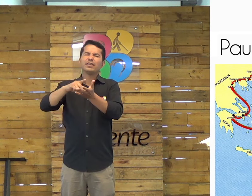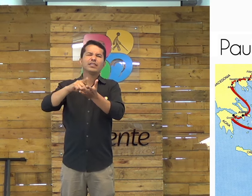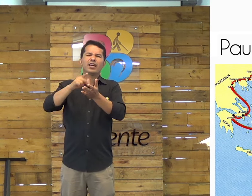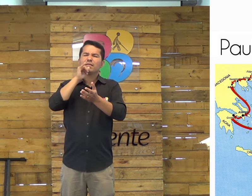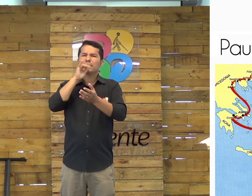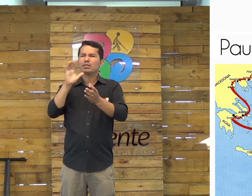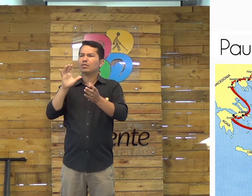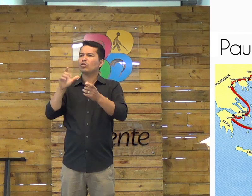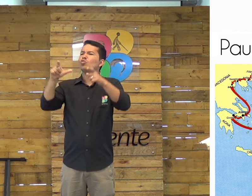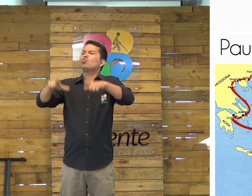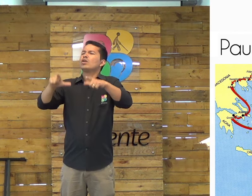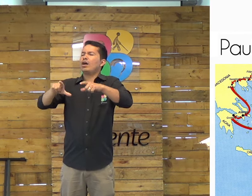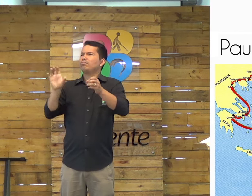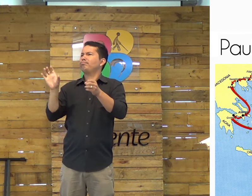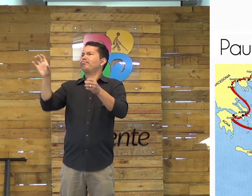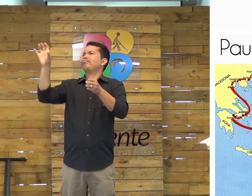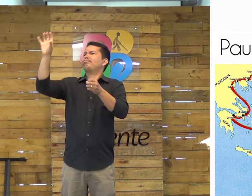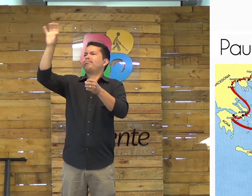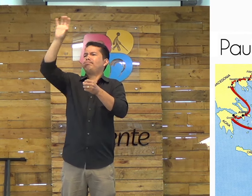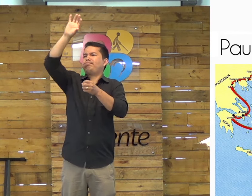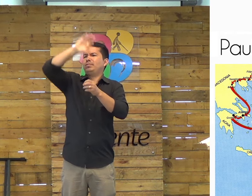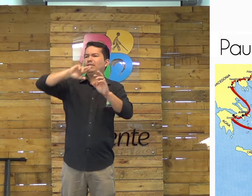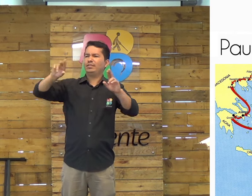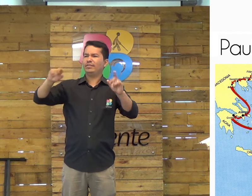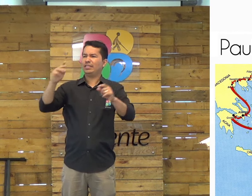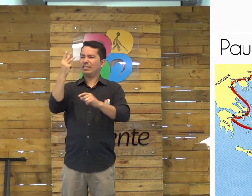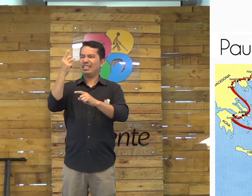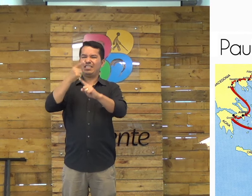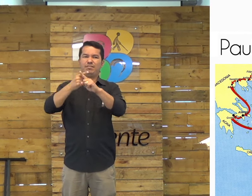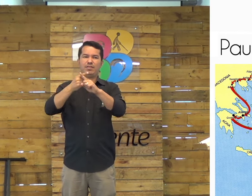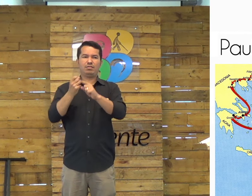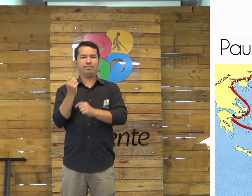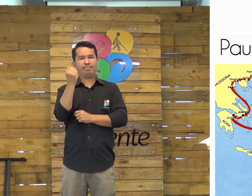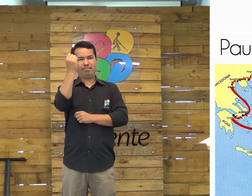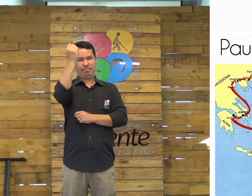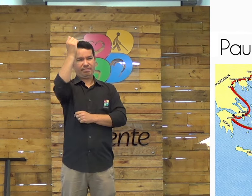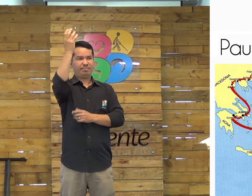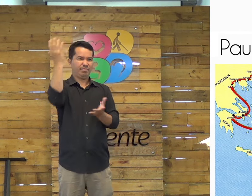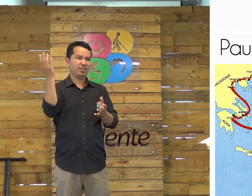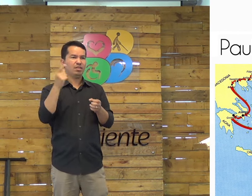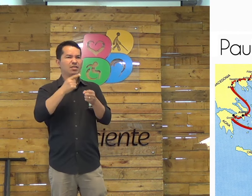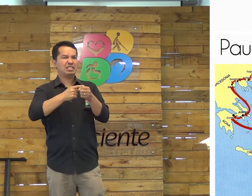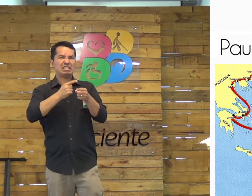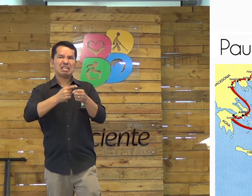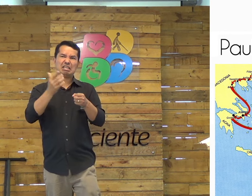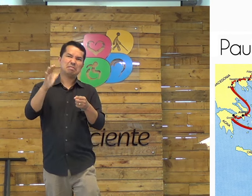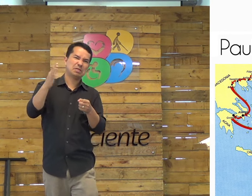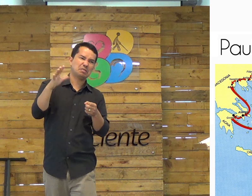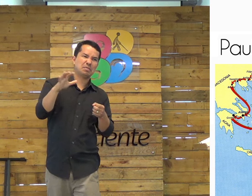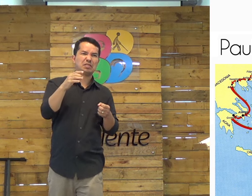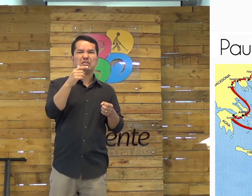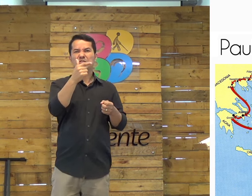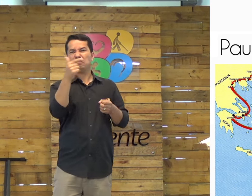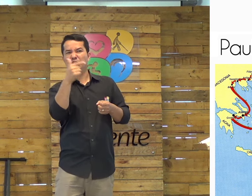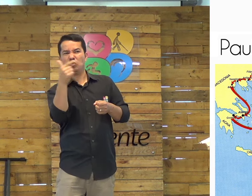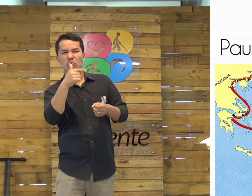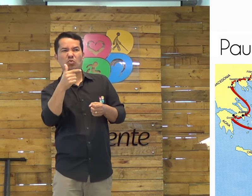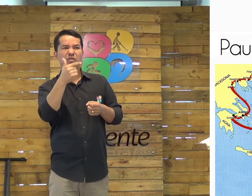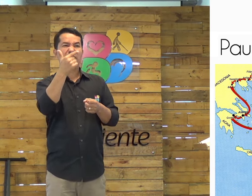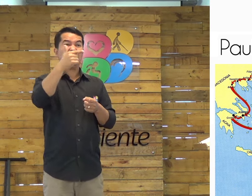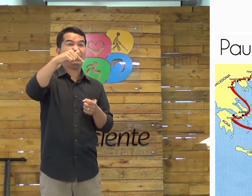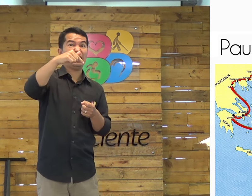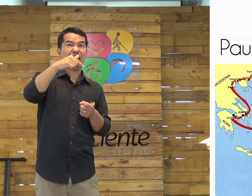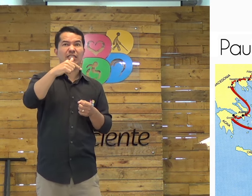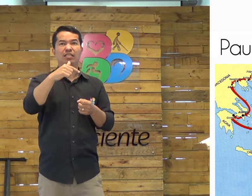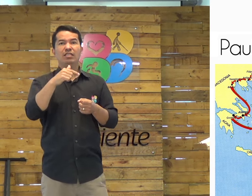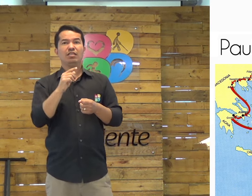diferentes. Na verdade, ele foi para vários lugares, né? Mas foram 3 viagens missionárias. Porque